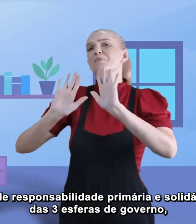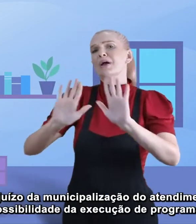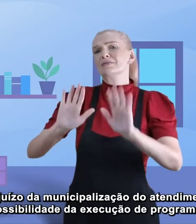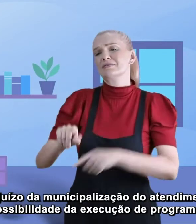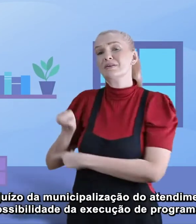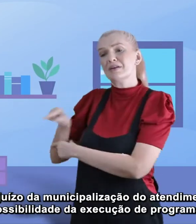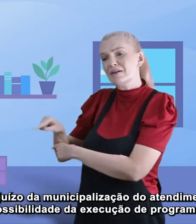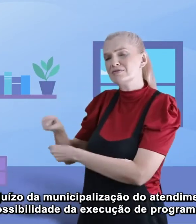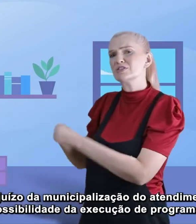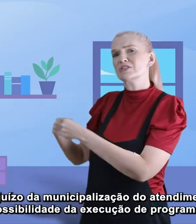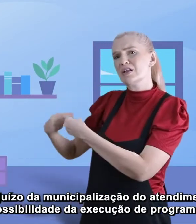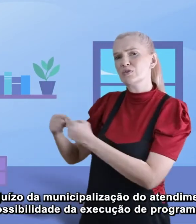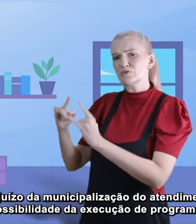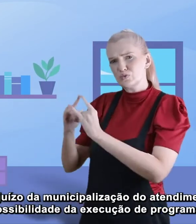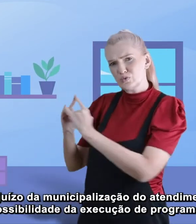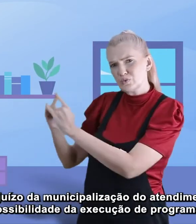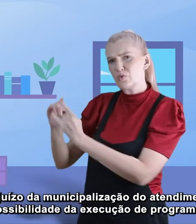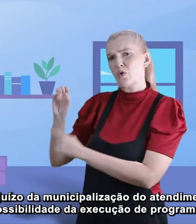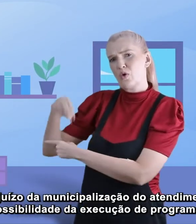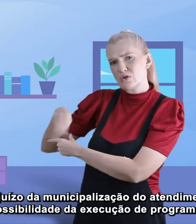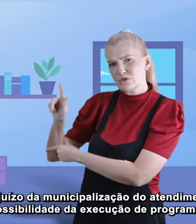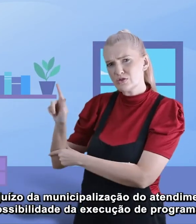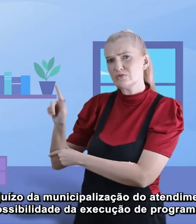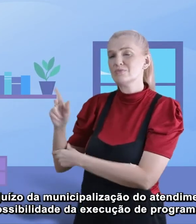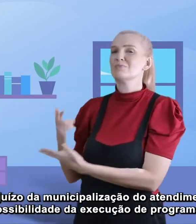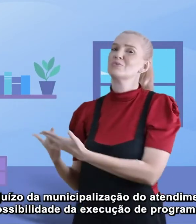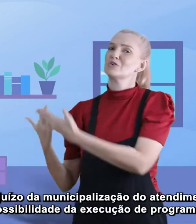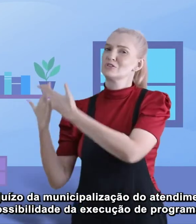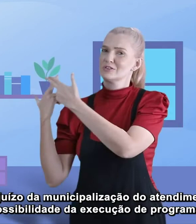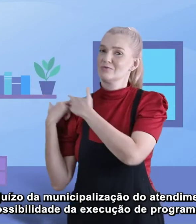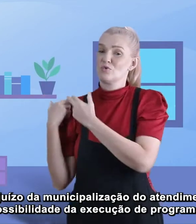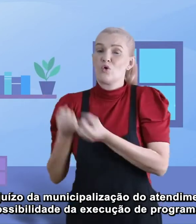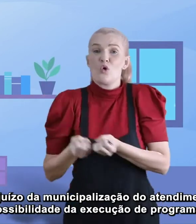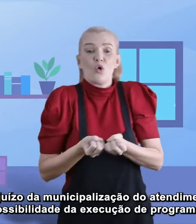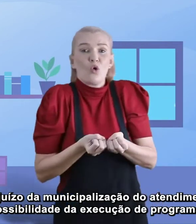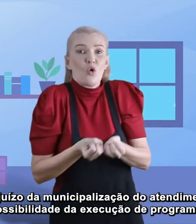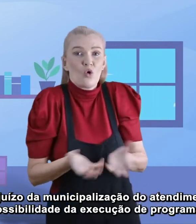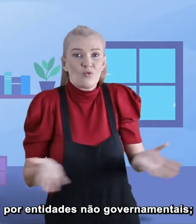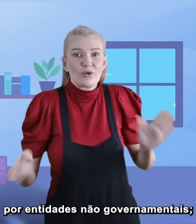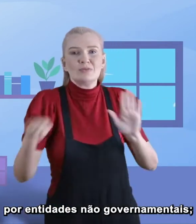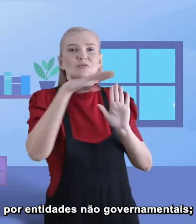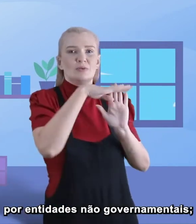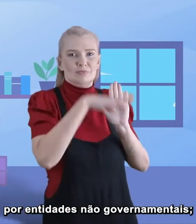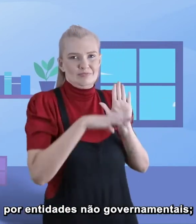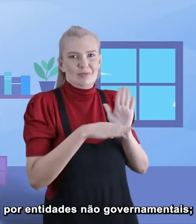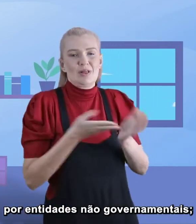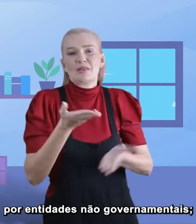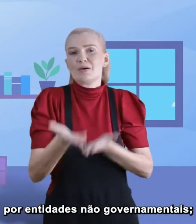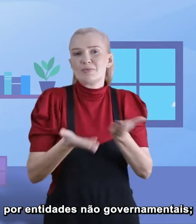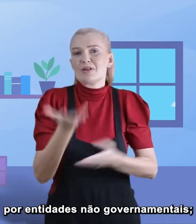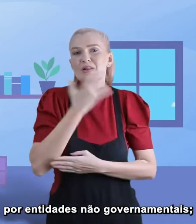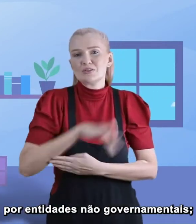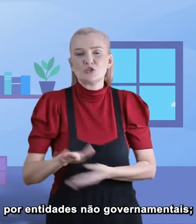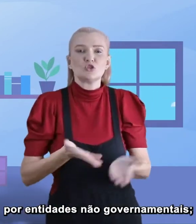sem prejuízo da municipalização do atendimento e da possibilidade de execução de programas por entidades não governamentais.